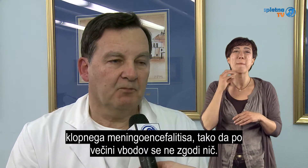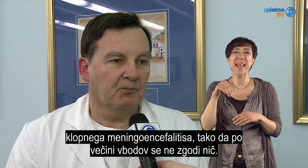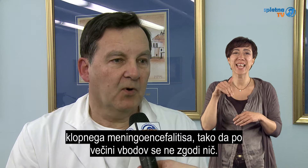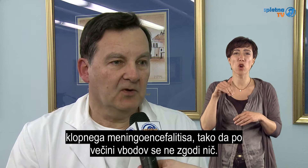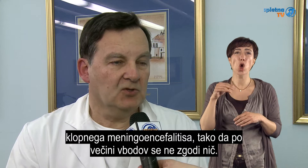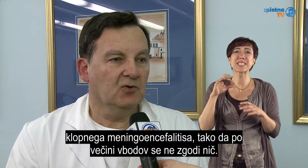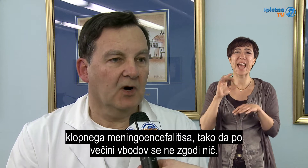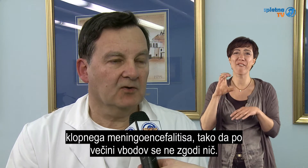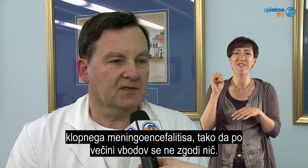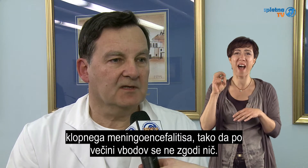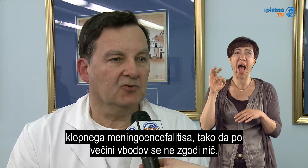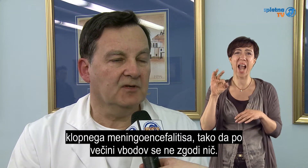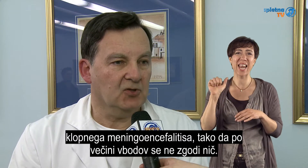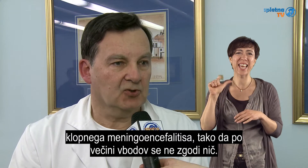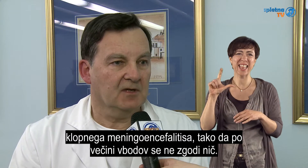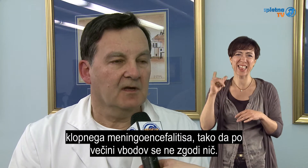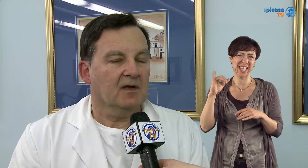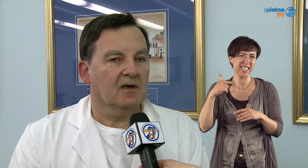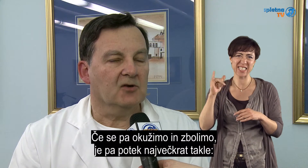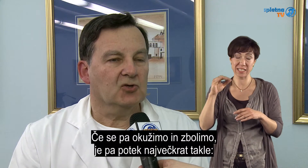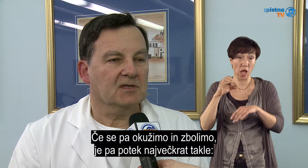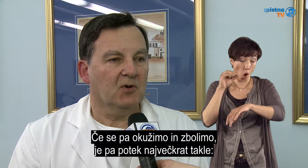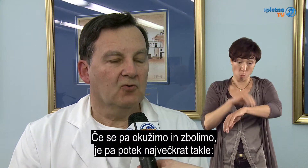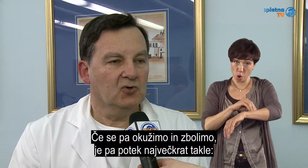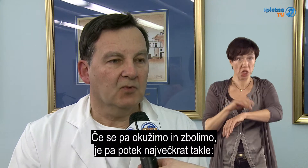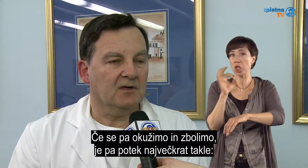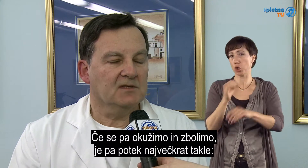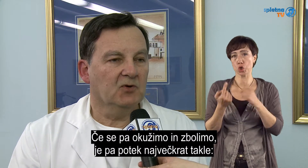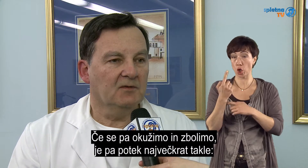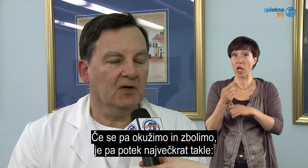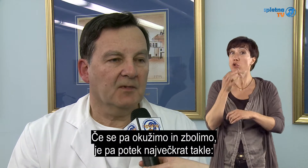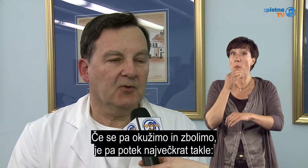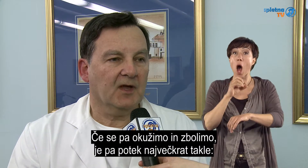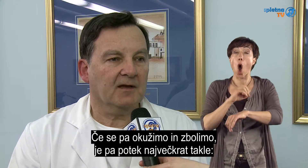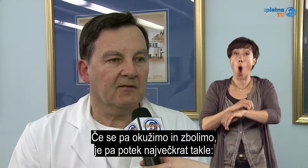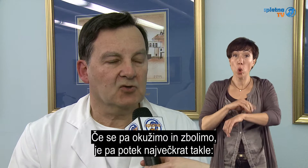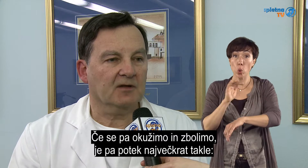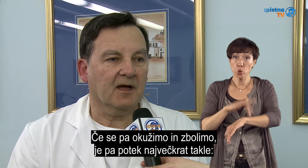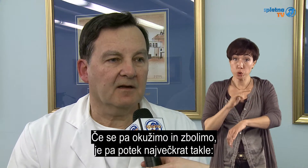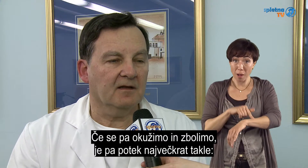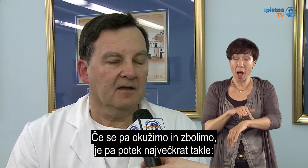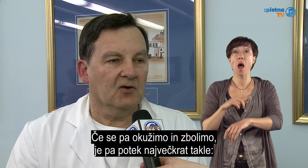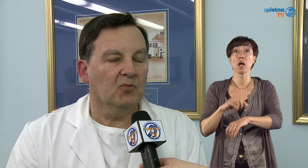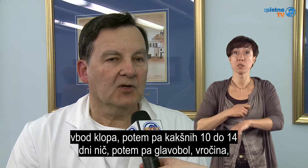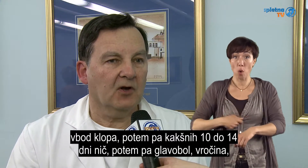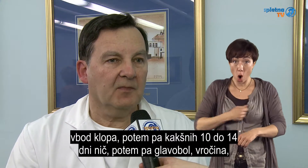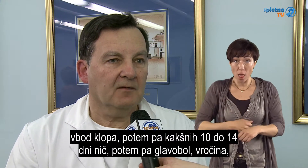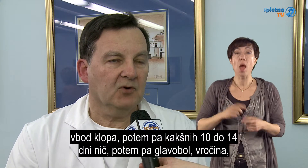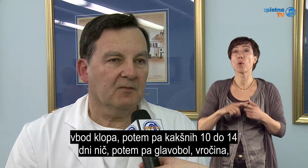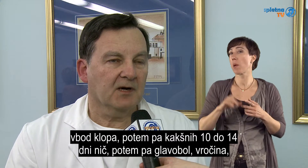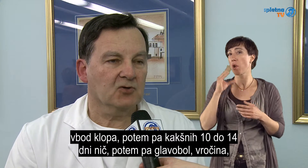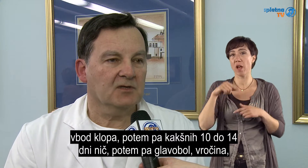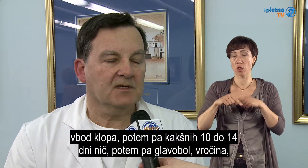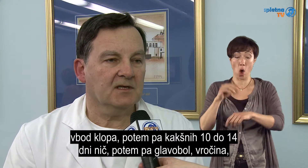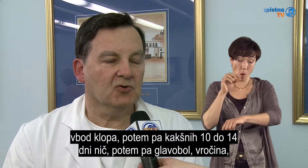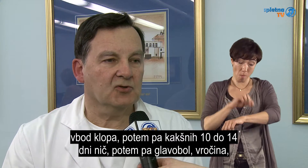da po večini vbodov se ne zgodi nič. Če se pa okužimo in zbolimo, je pa potek največkrat takle. Vbod klopa, potem